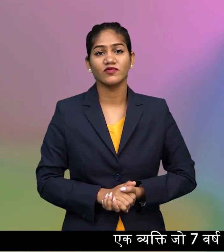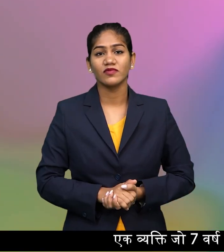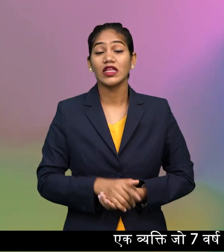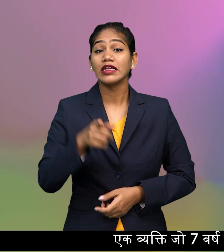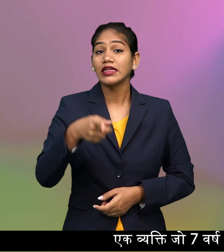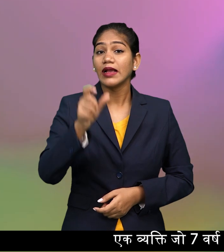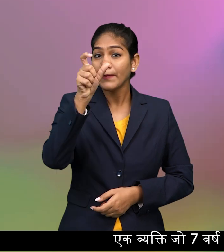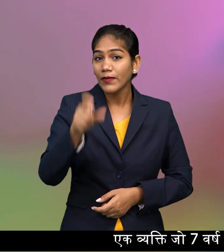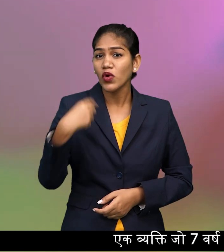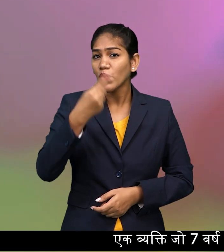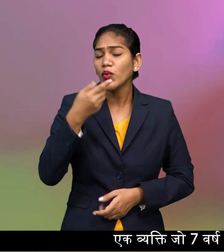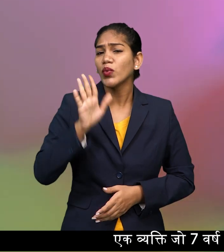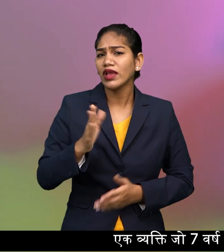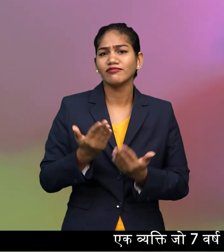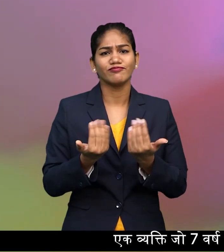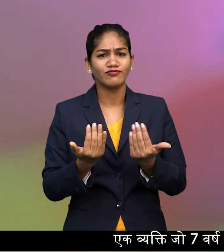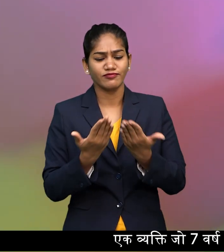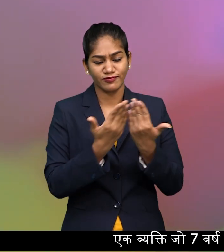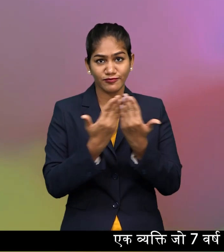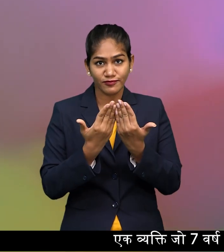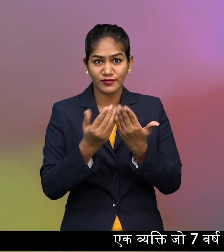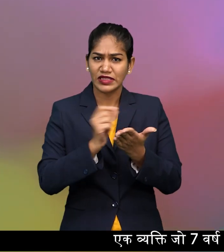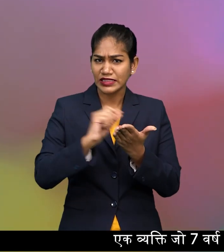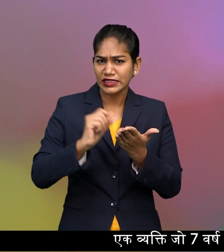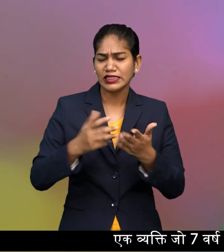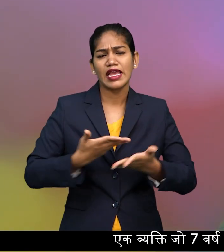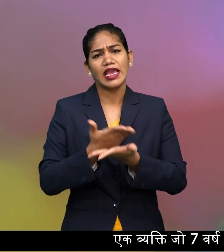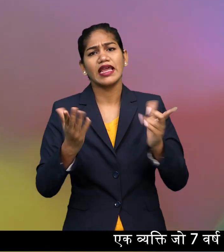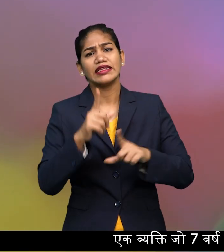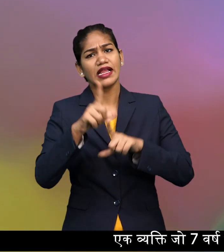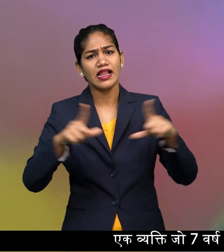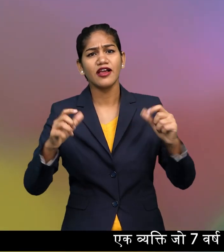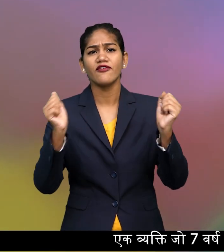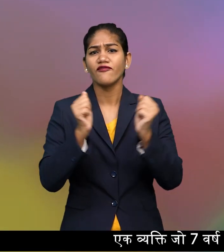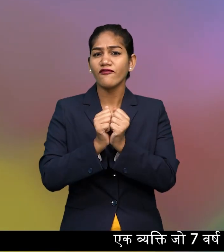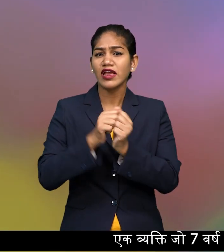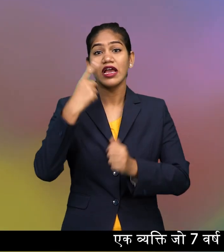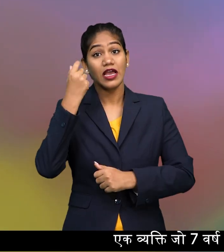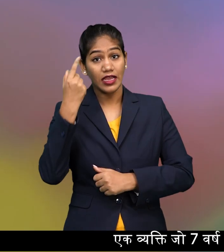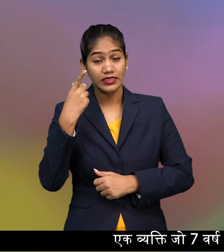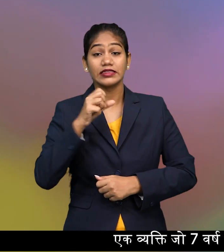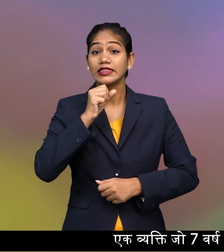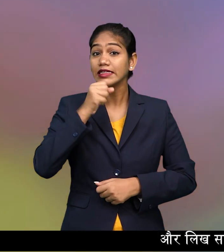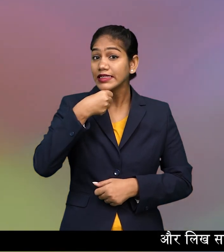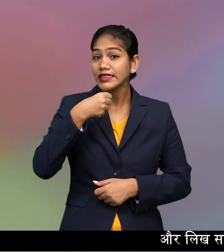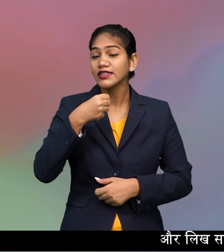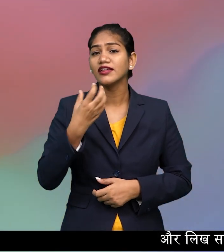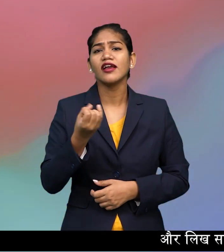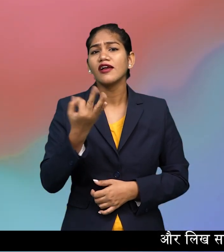एक व्यक्ति जो 7 वर्ष की आयु तक समझ के साथ किसी भी भाषा को पढ़ और लिख सकता